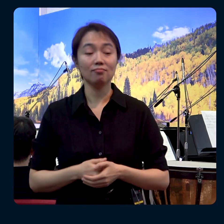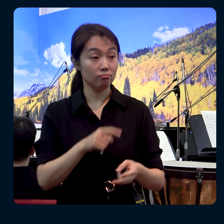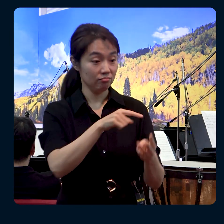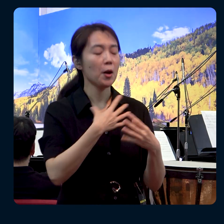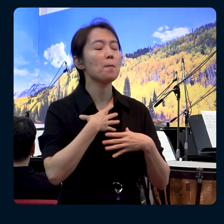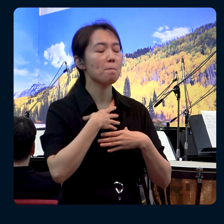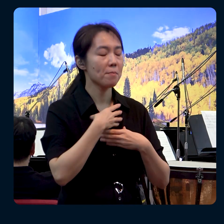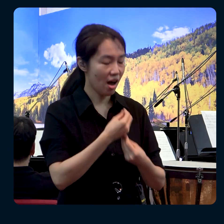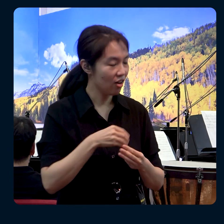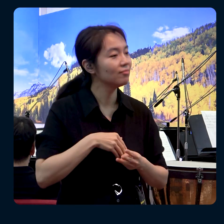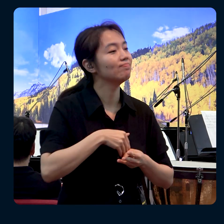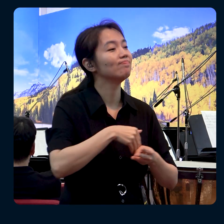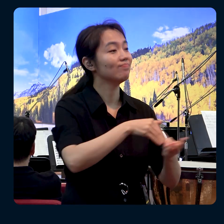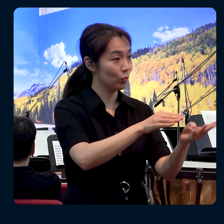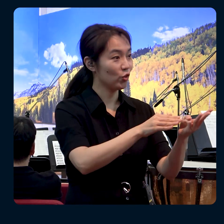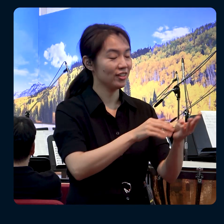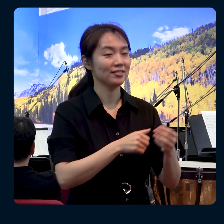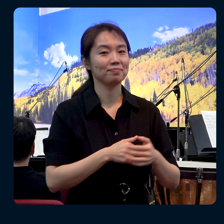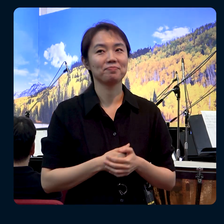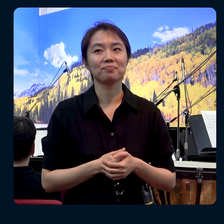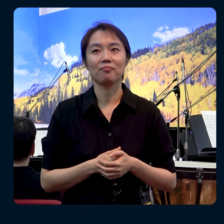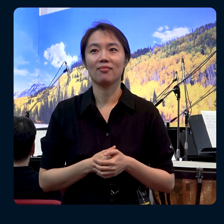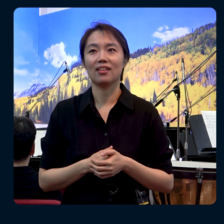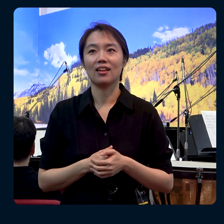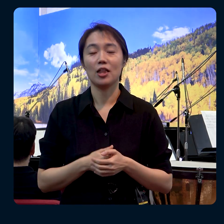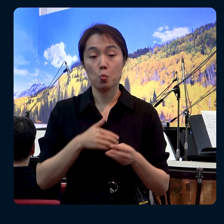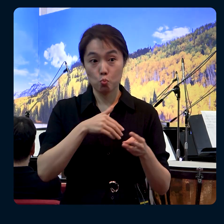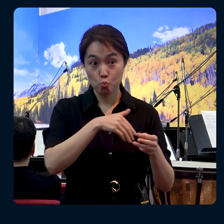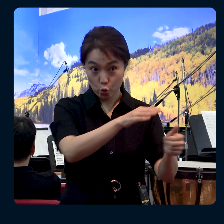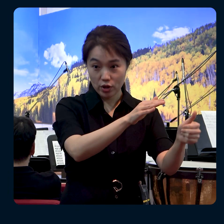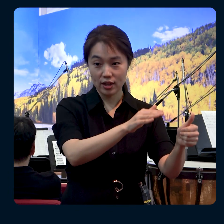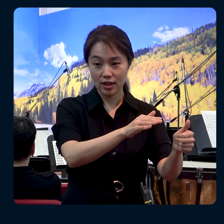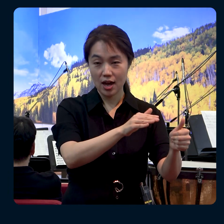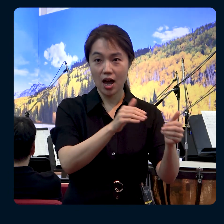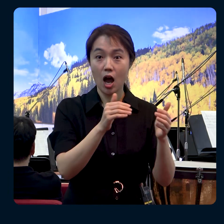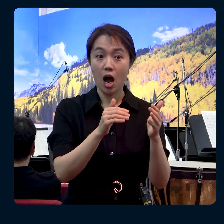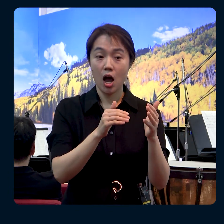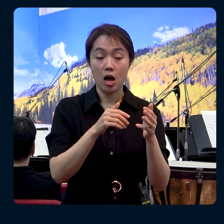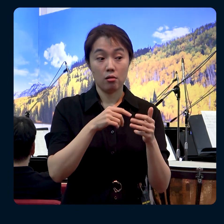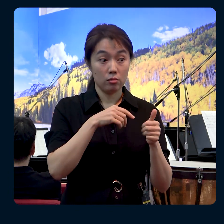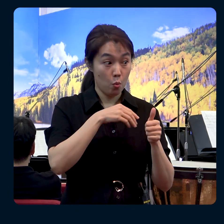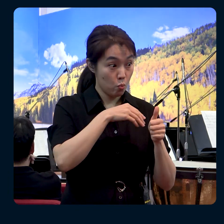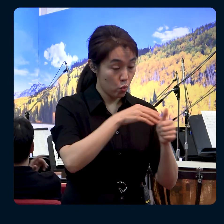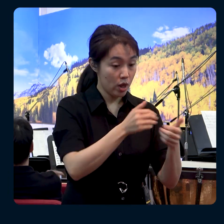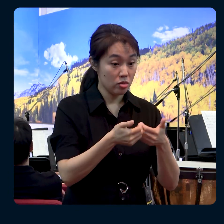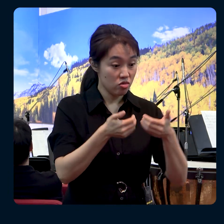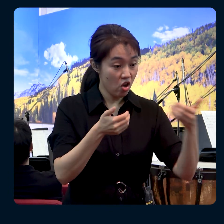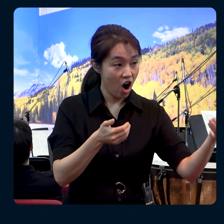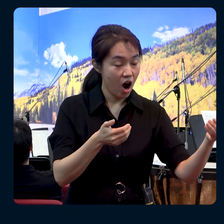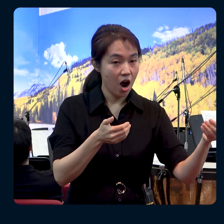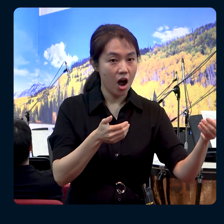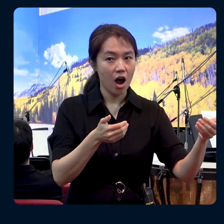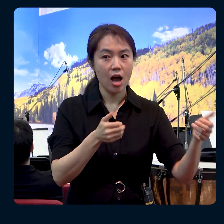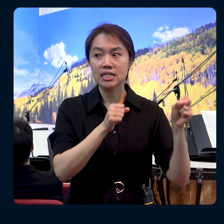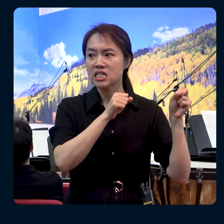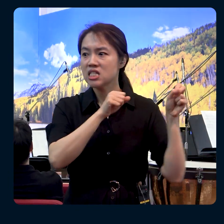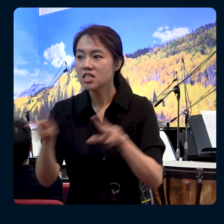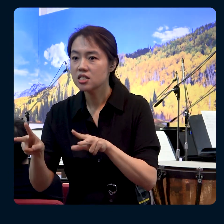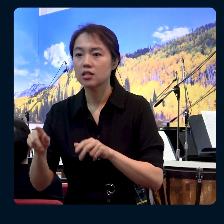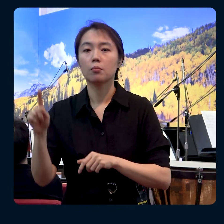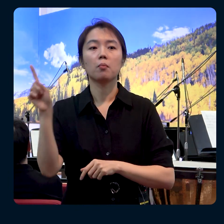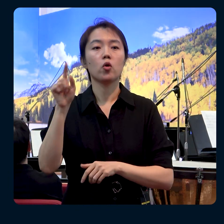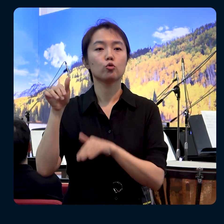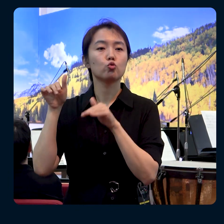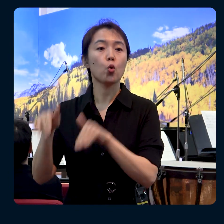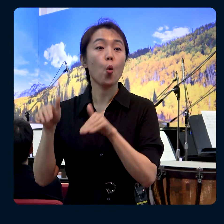그야말로 평안이 갔잖아요. 그들을 보내주면서 그들이 떠나자마자 종들이